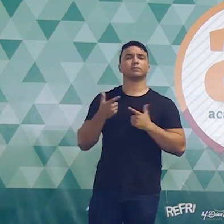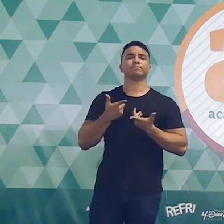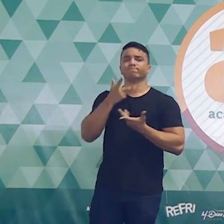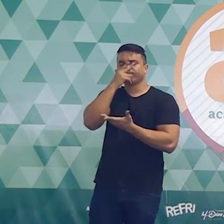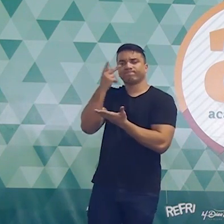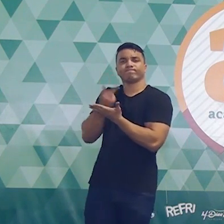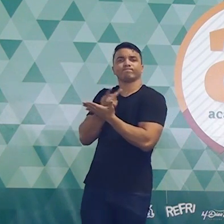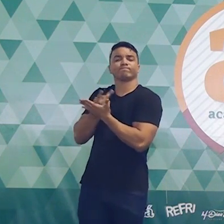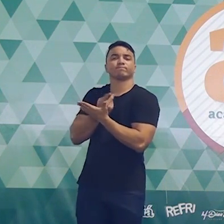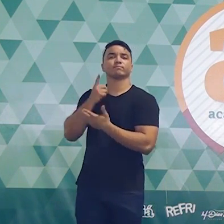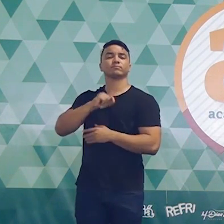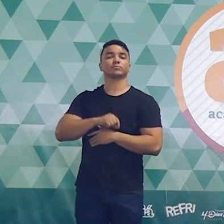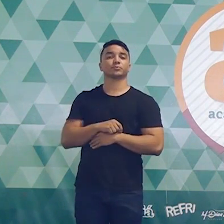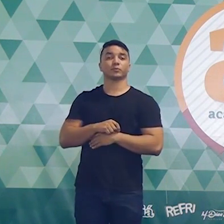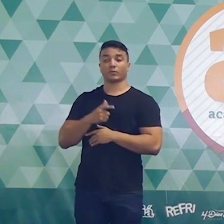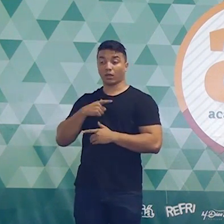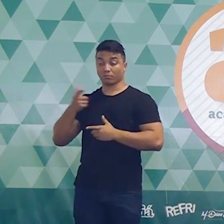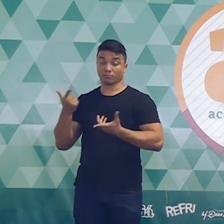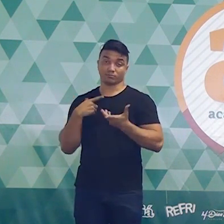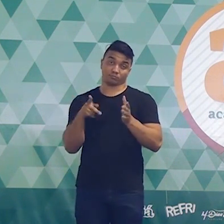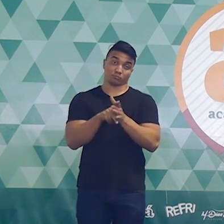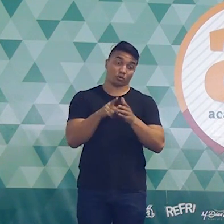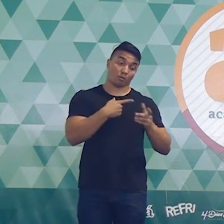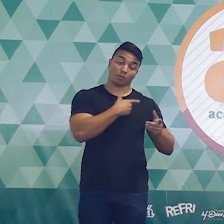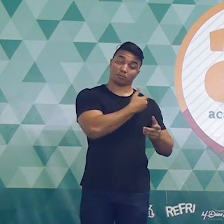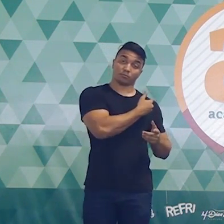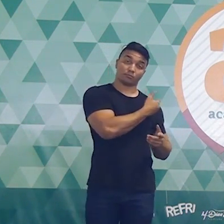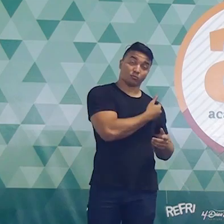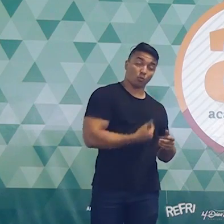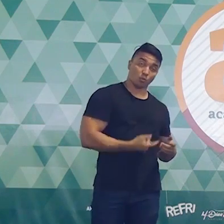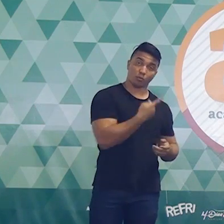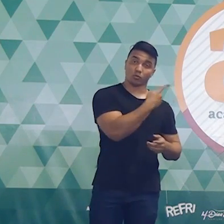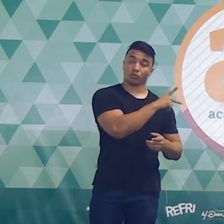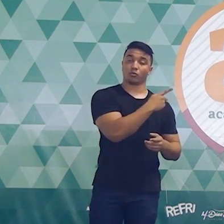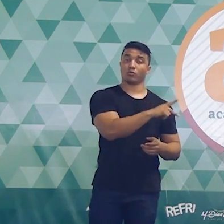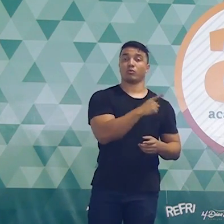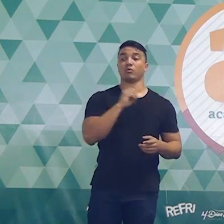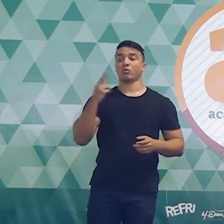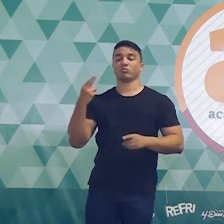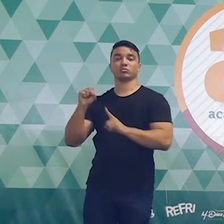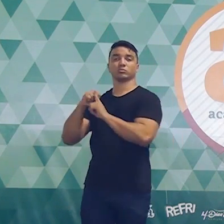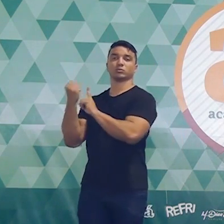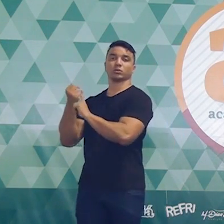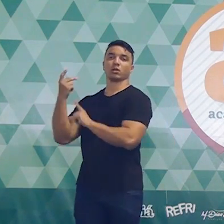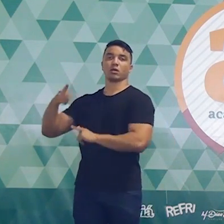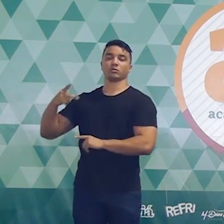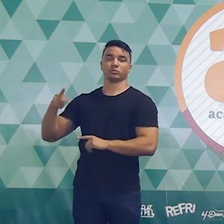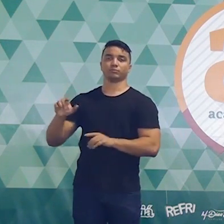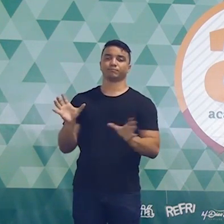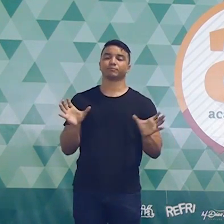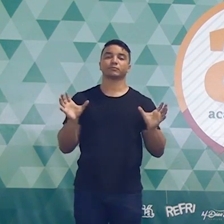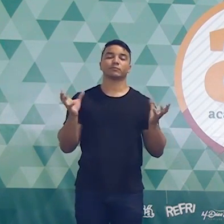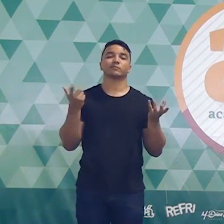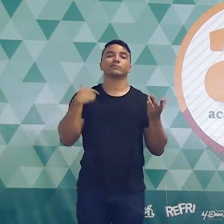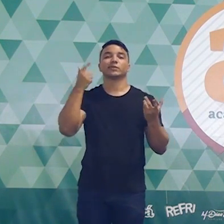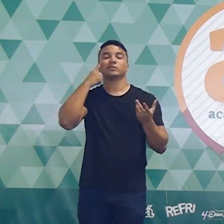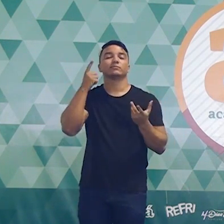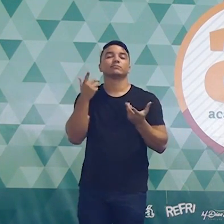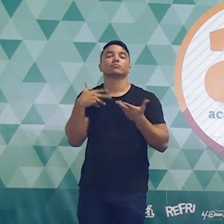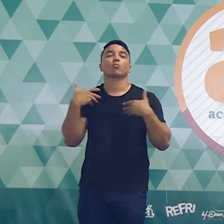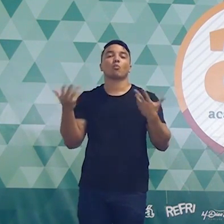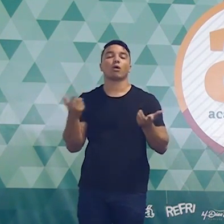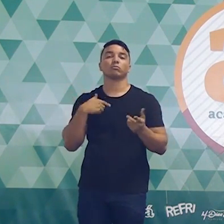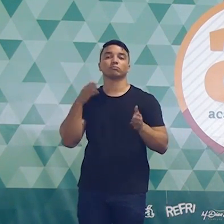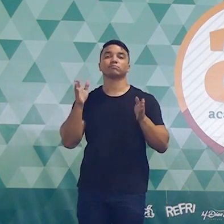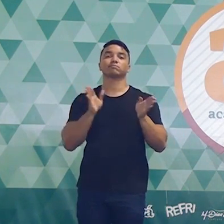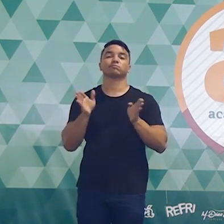alguém? Poder público, sociedade civil. Eu posso fazer a minha tese culpando, que é o que está no livro de vocês, ou sugerindo, que